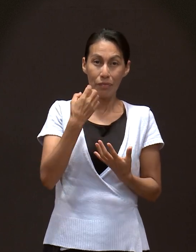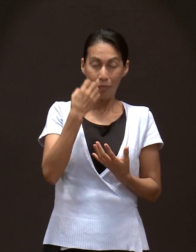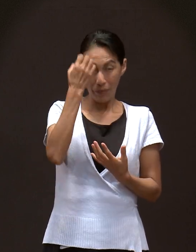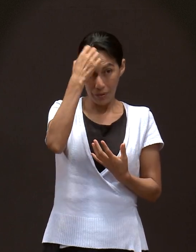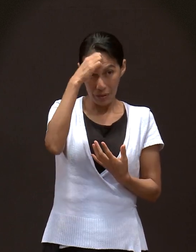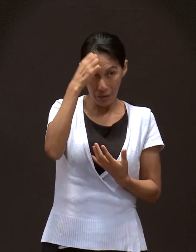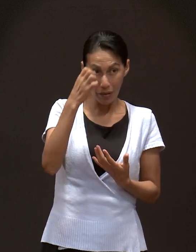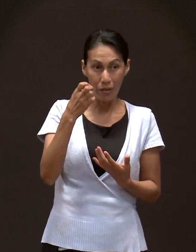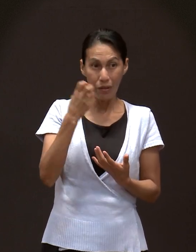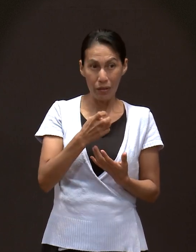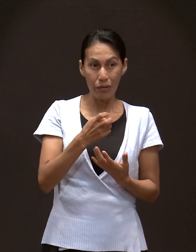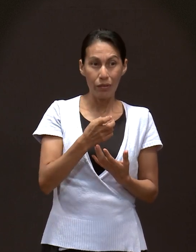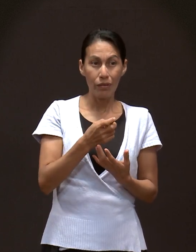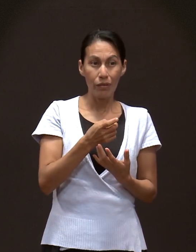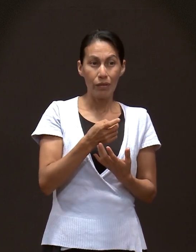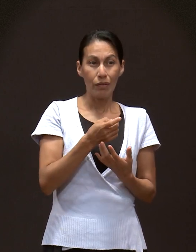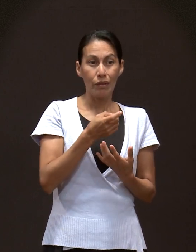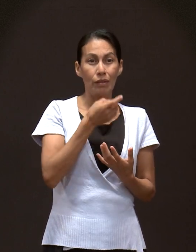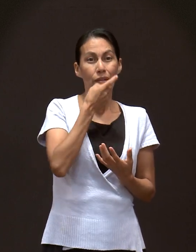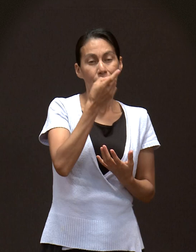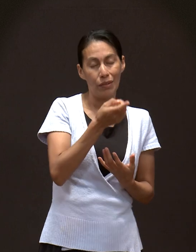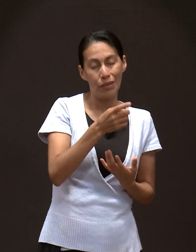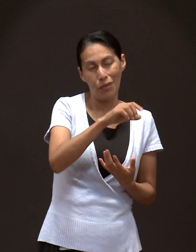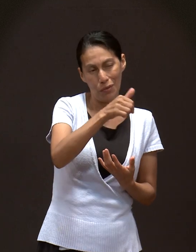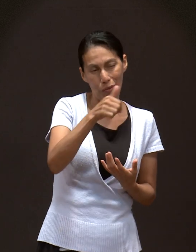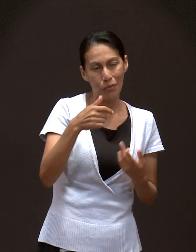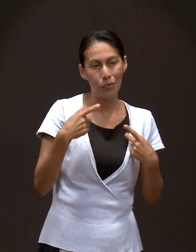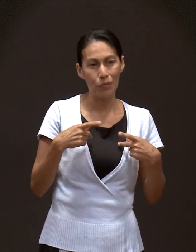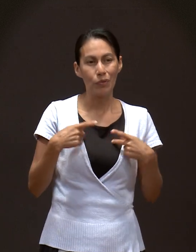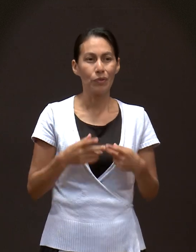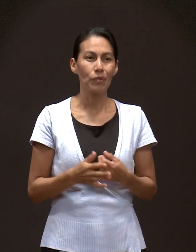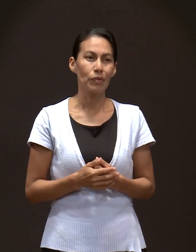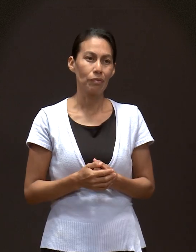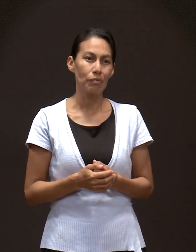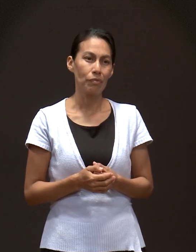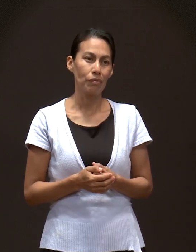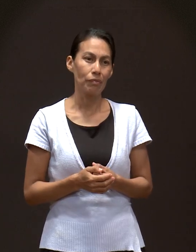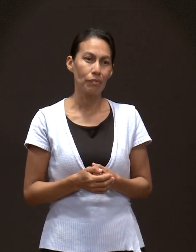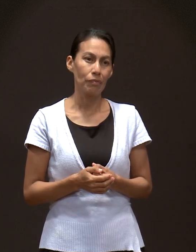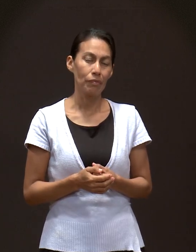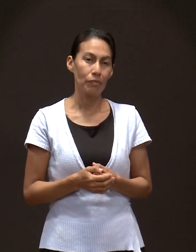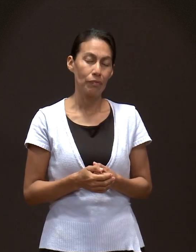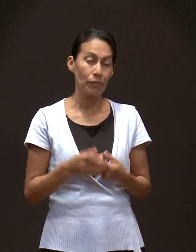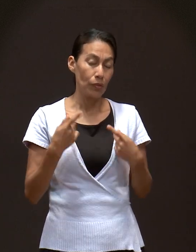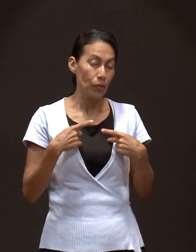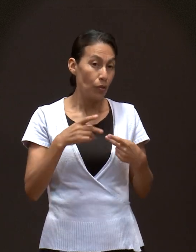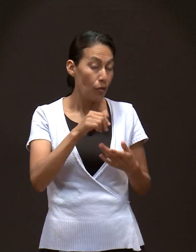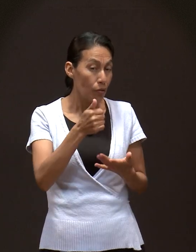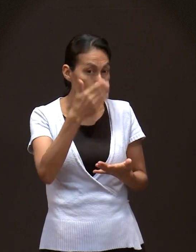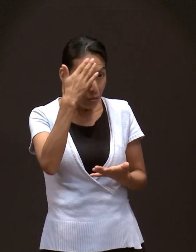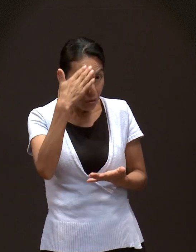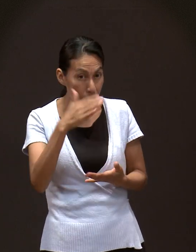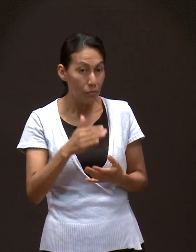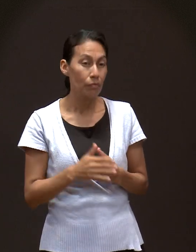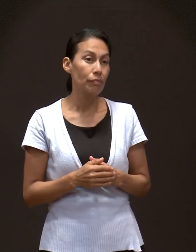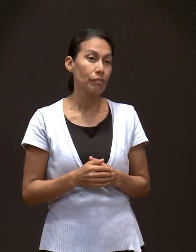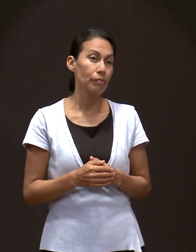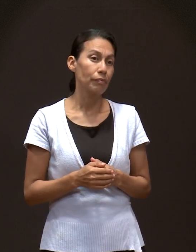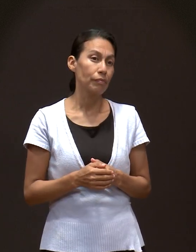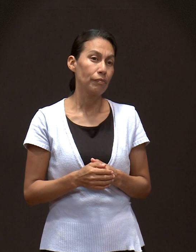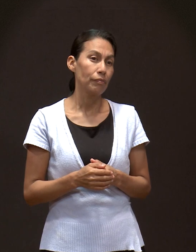hablar la propia experiencia que lo que a otros te han contado. Entonces, yo dije, quiero que los demás lo escuchen.